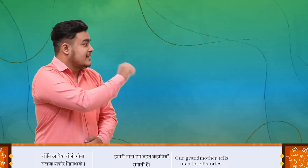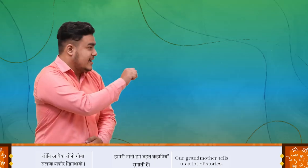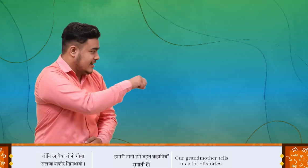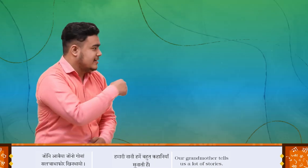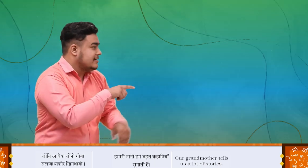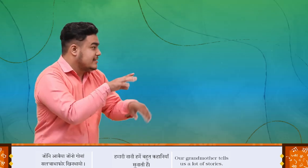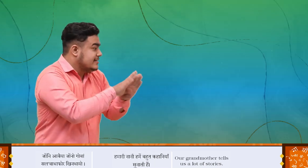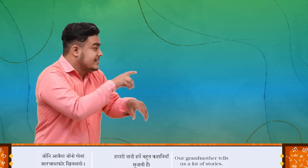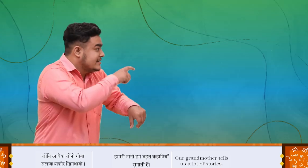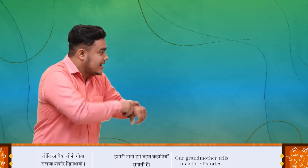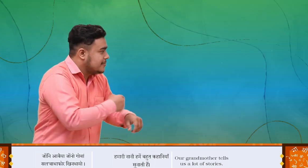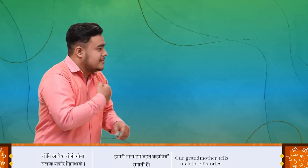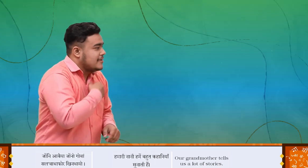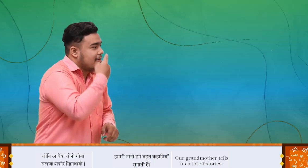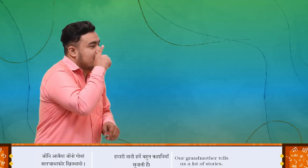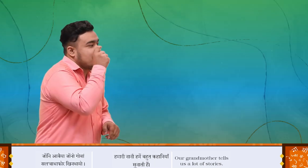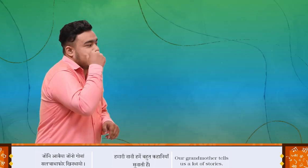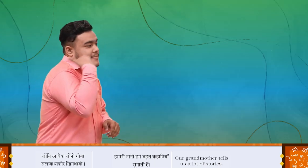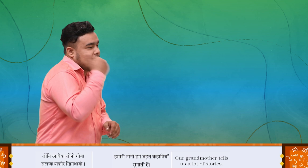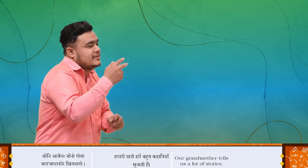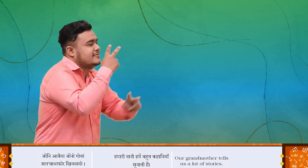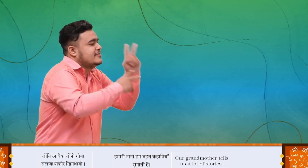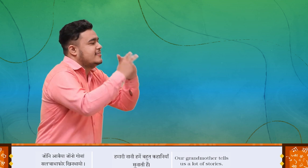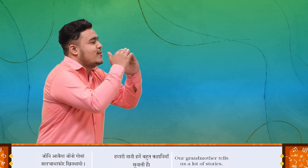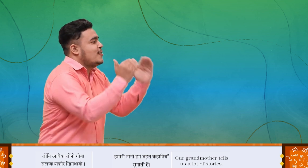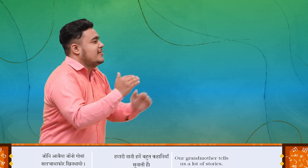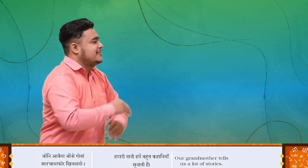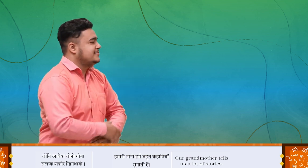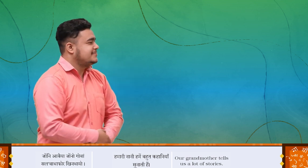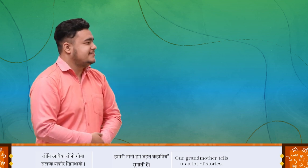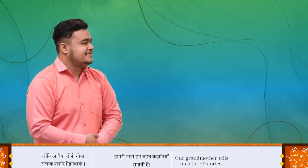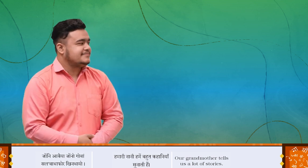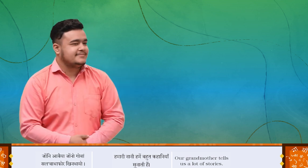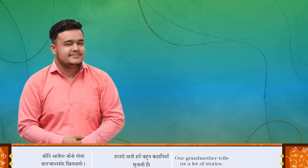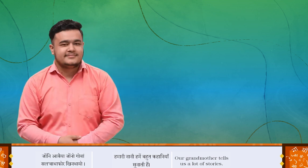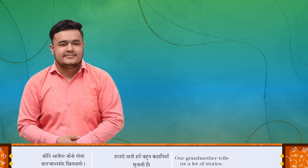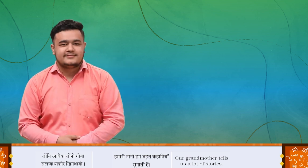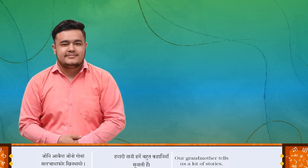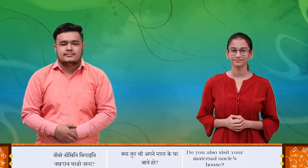जोंनो आबैया जोंखौ गोबां सल' बाथाफोर खिन्थायो।